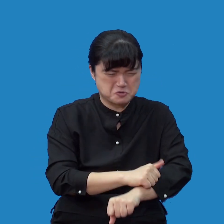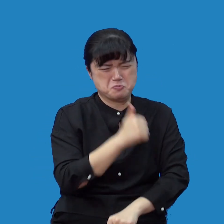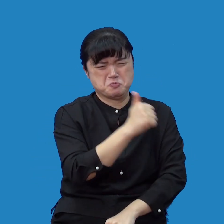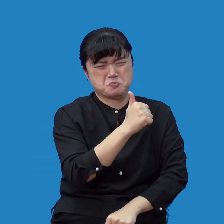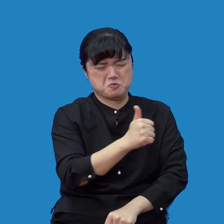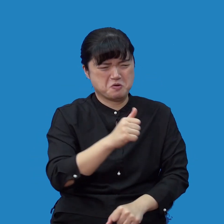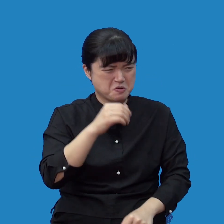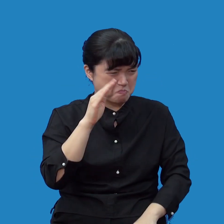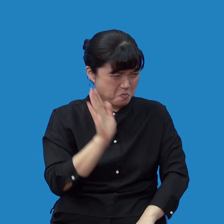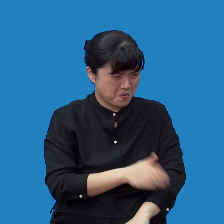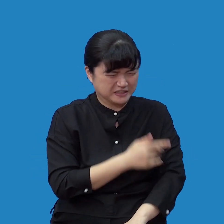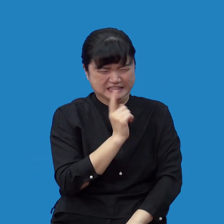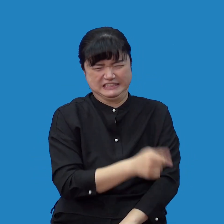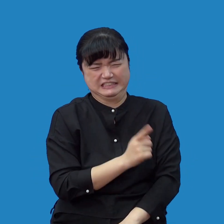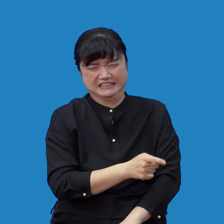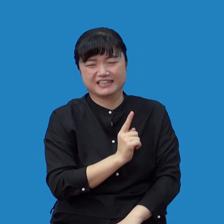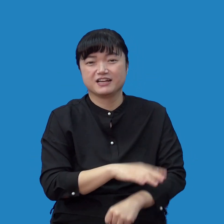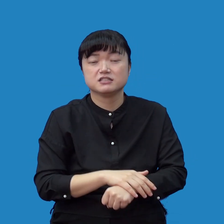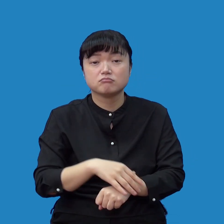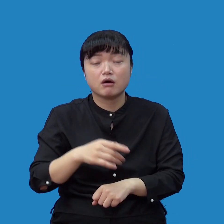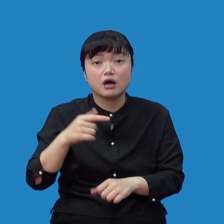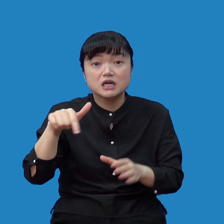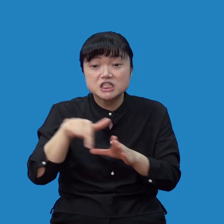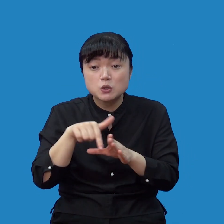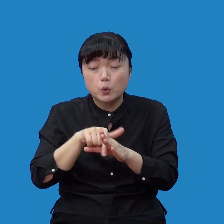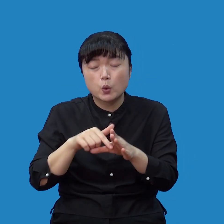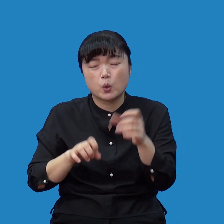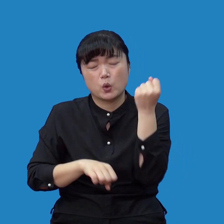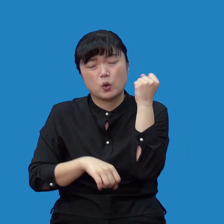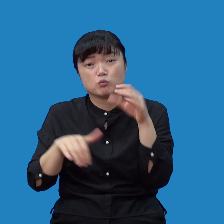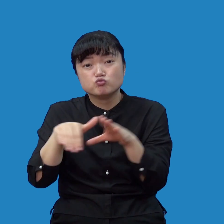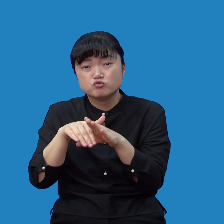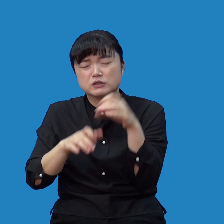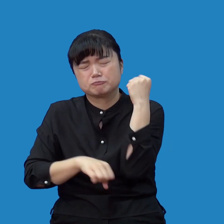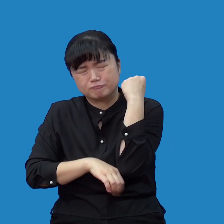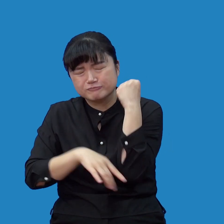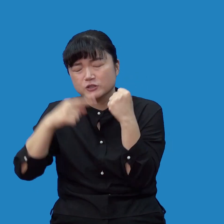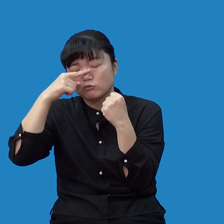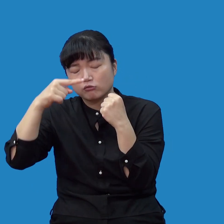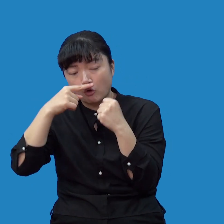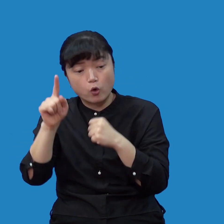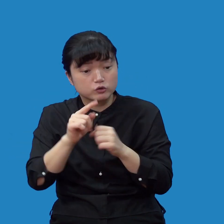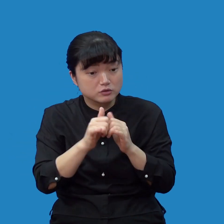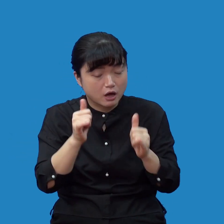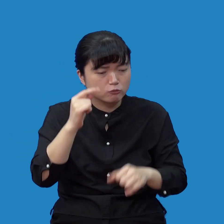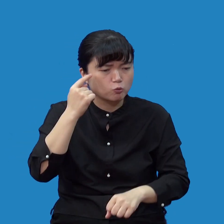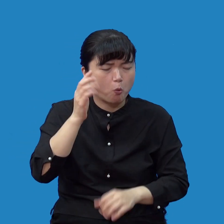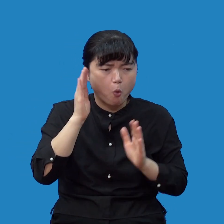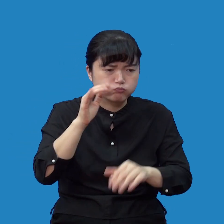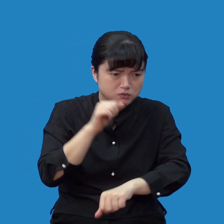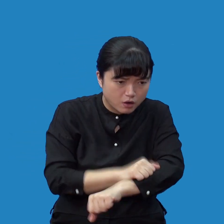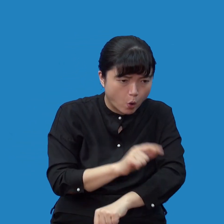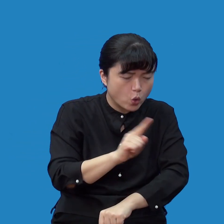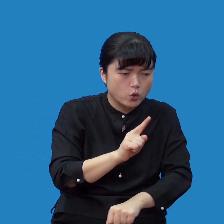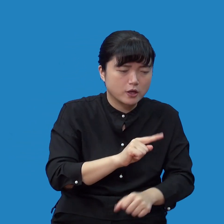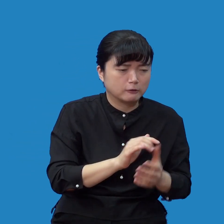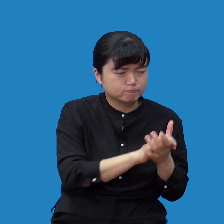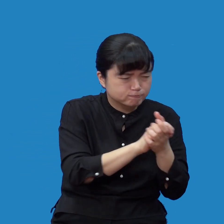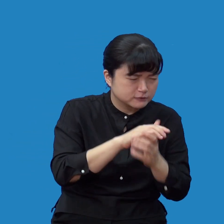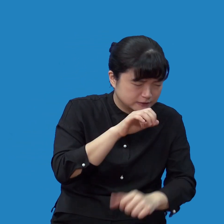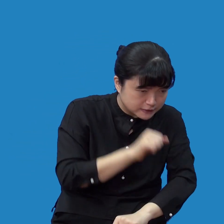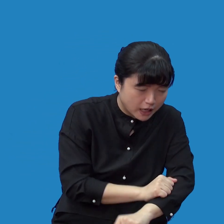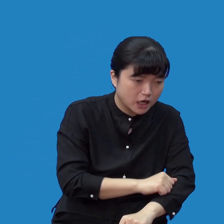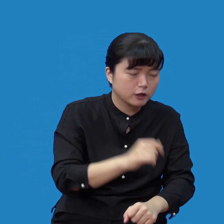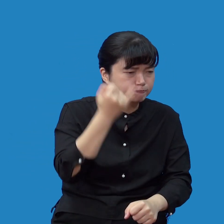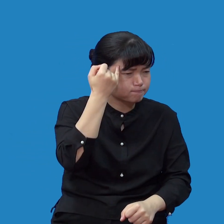이 기독교 문화가 자리 잡은 서구에서는 그렇지 않습니다. 어떤 아이는 공부를 잘하고, 어떤 아이는 친화력이 좋고, 어떤